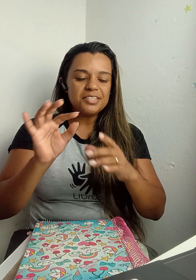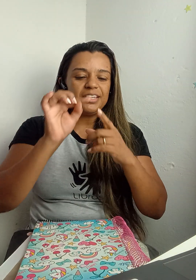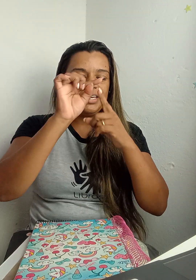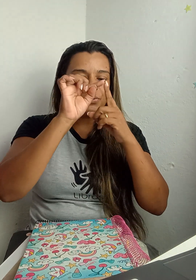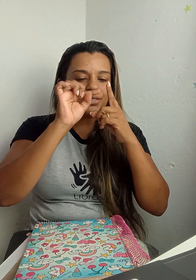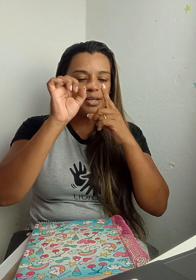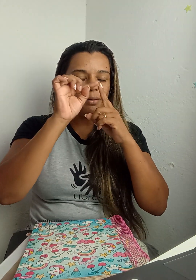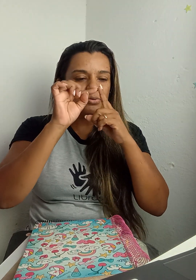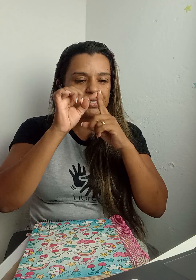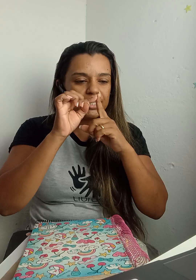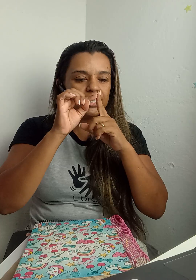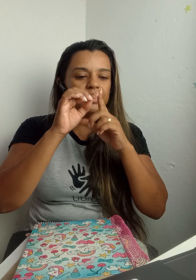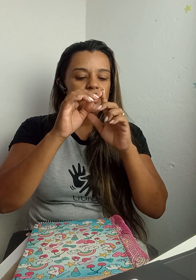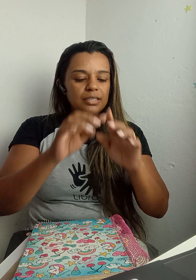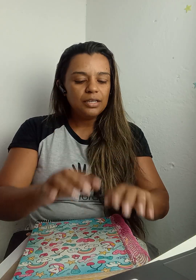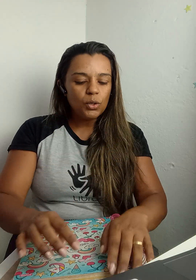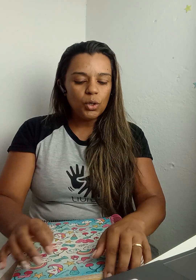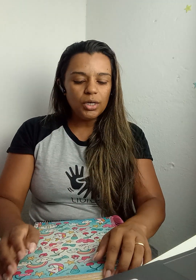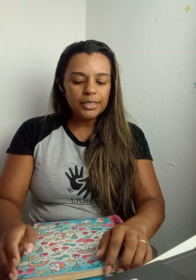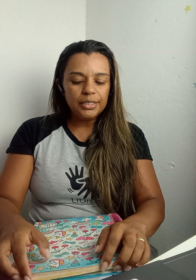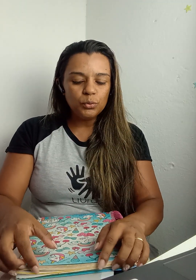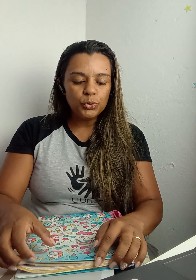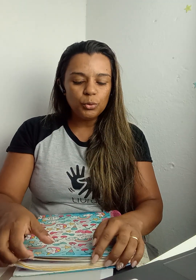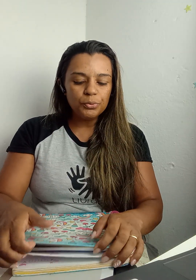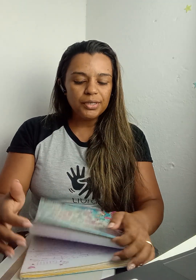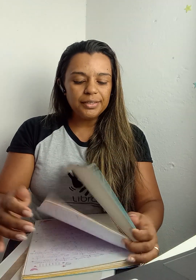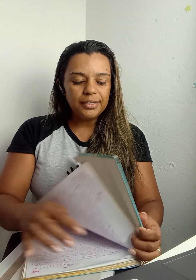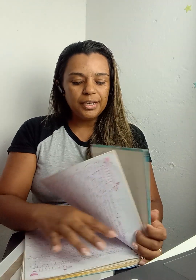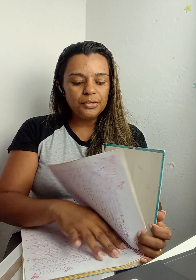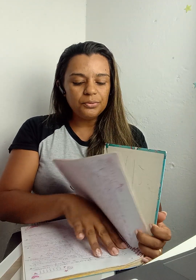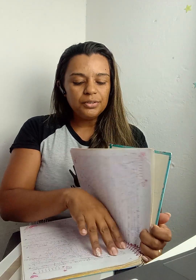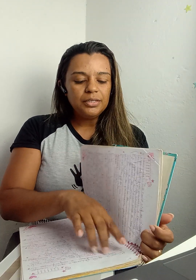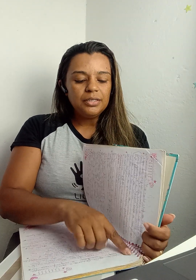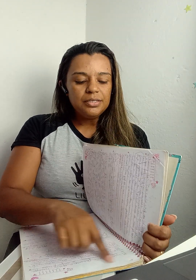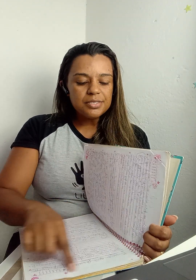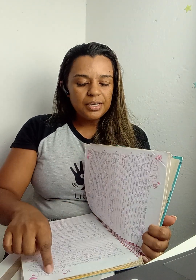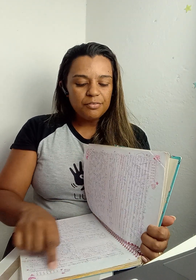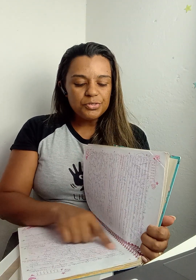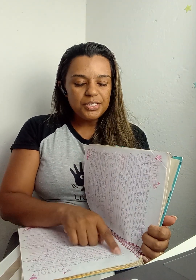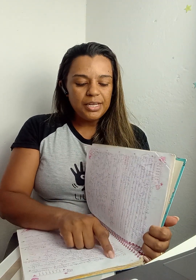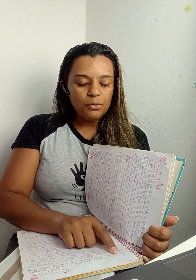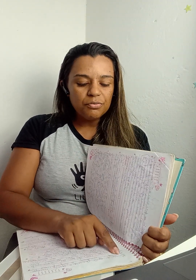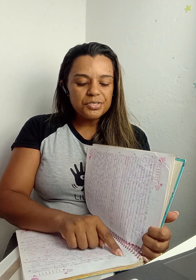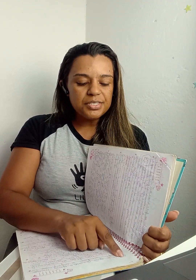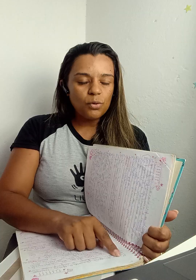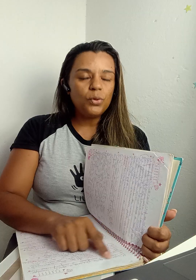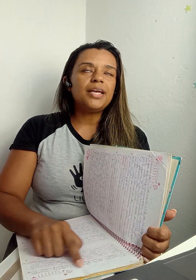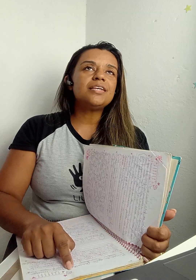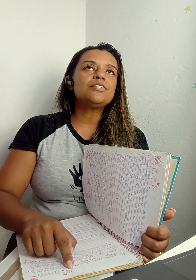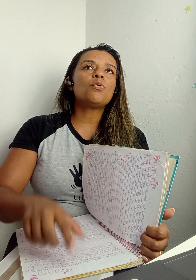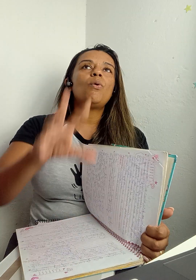né? Recortar a mãozinha, cola aqui no topo do caderno, escreve o sinal que você conhece com